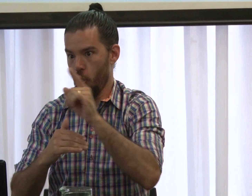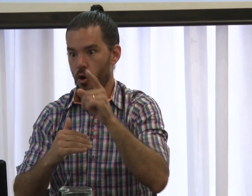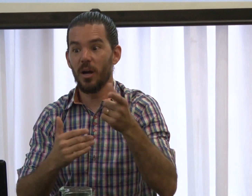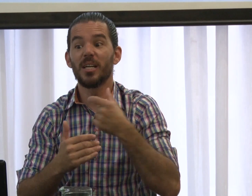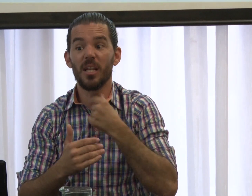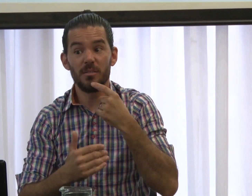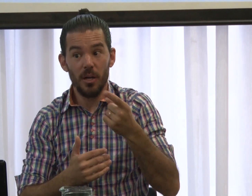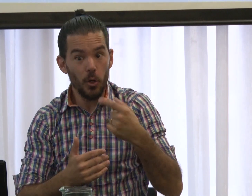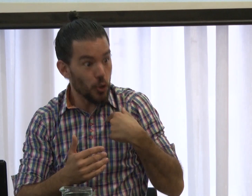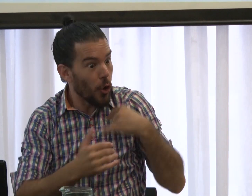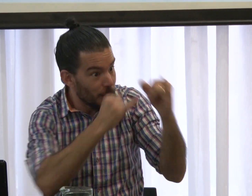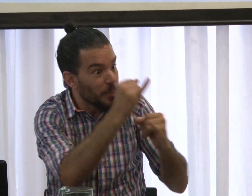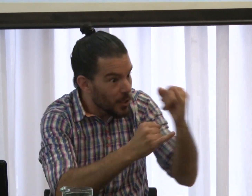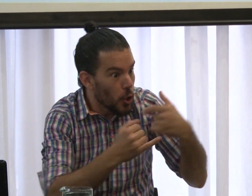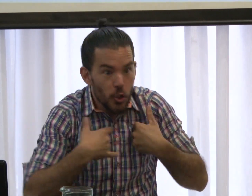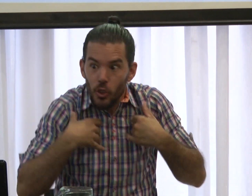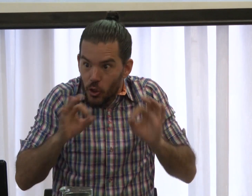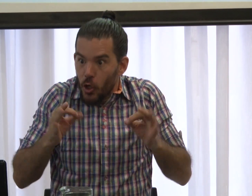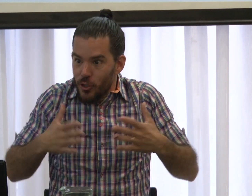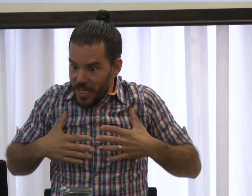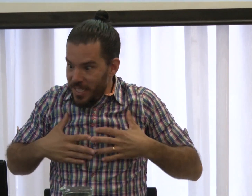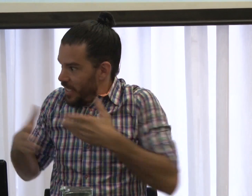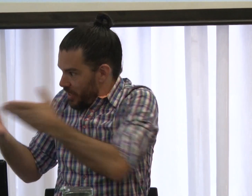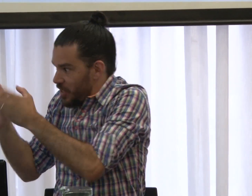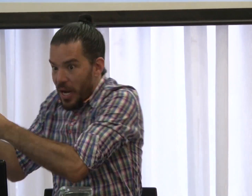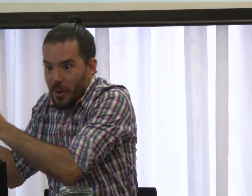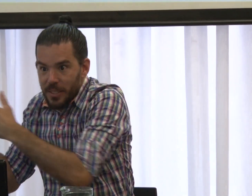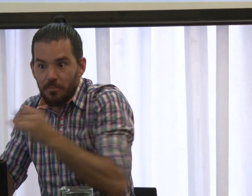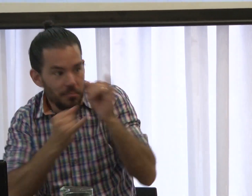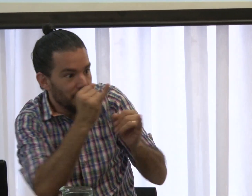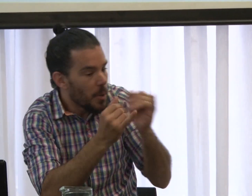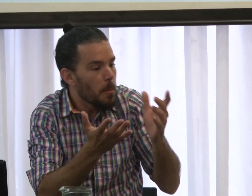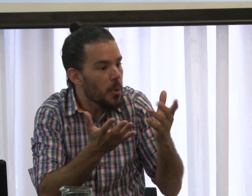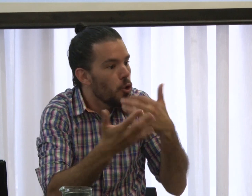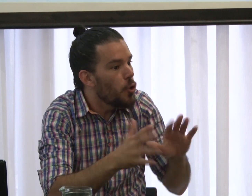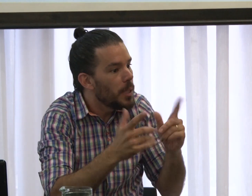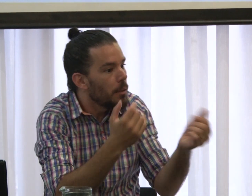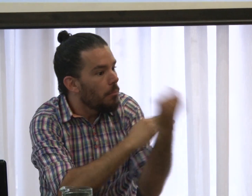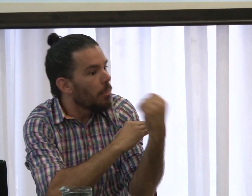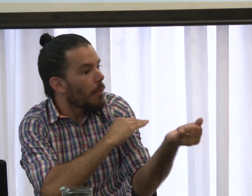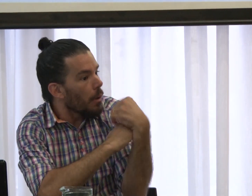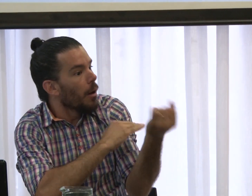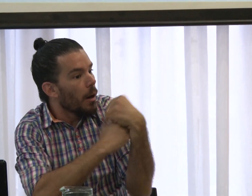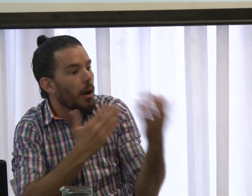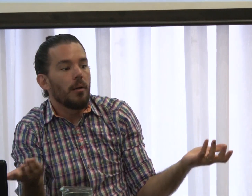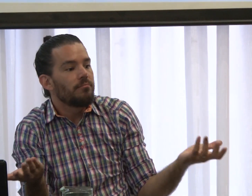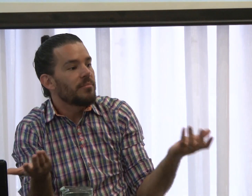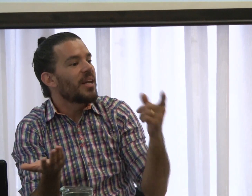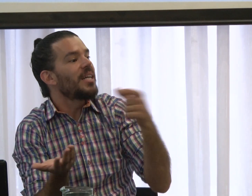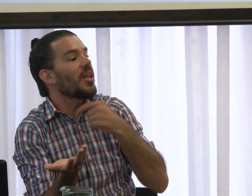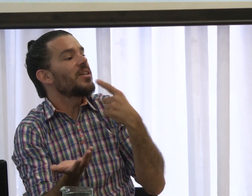¿qué significa una comunidad sorda? Esto significa muchas cosas. En principio tiene su propio idioma, que es la lengua de señas